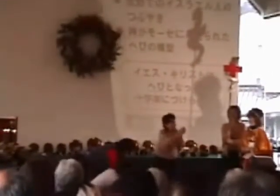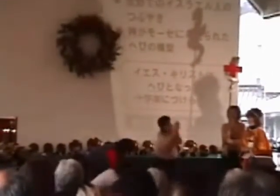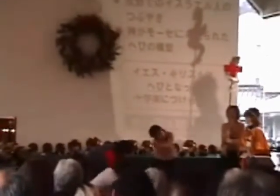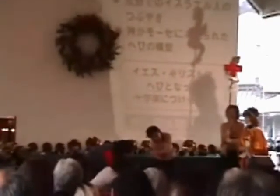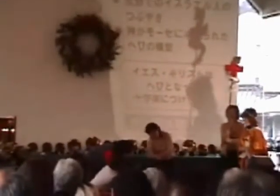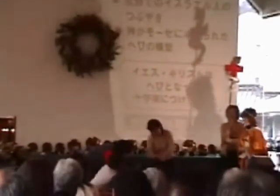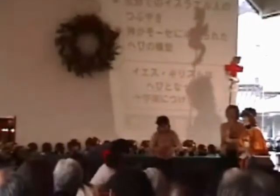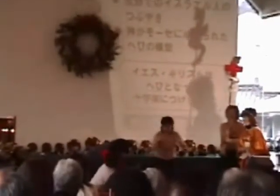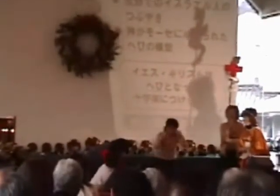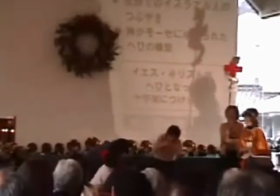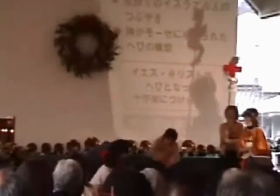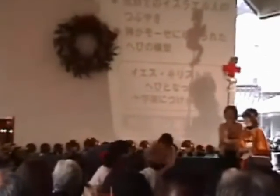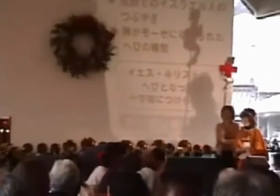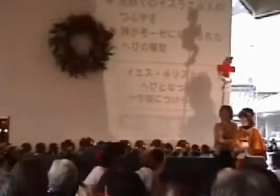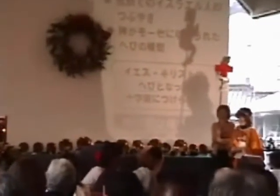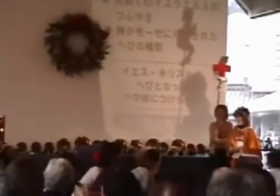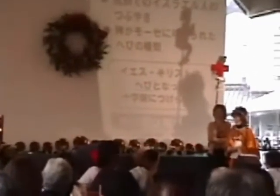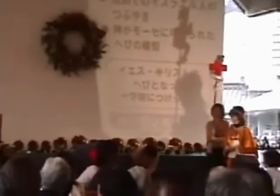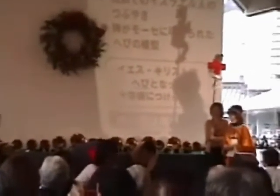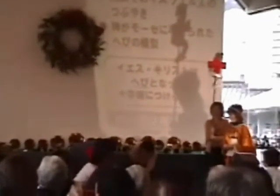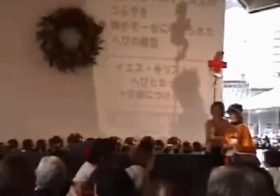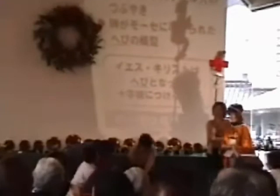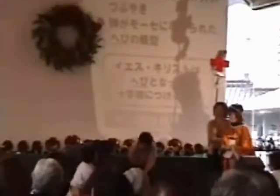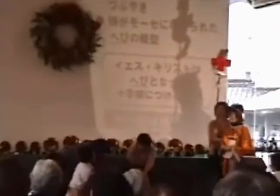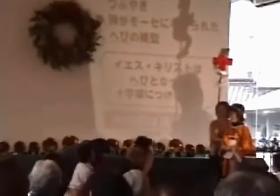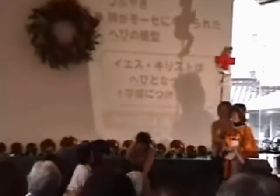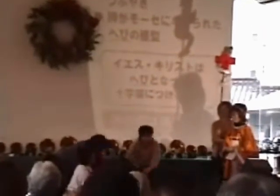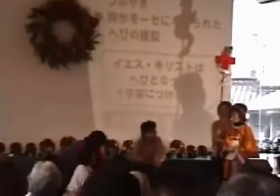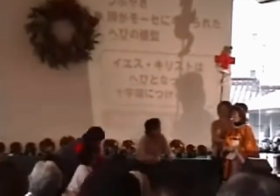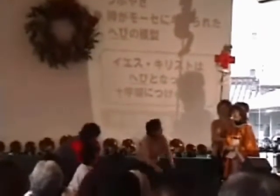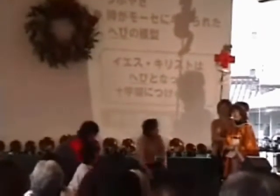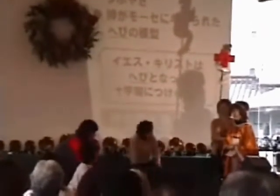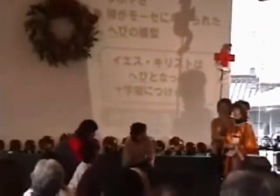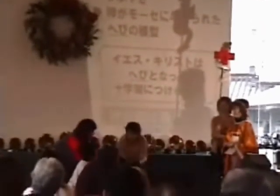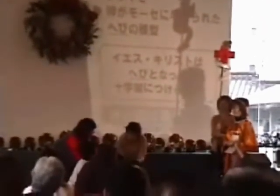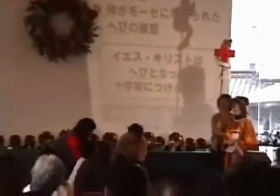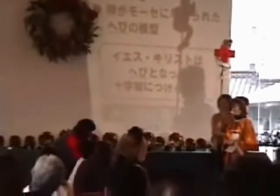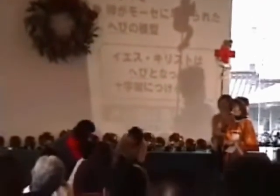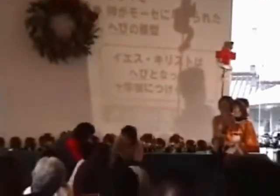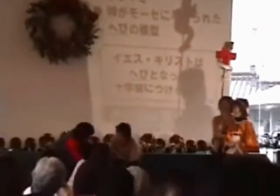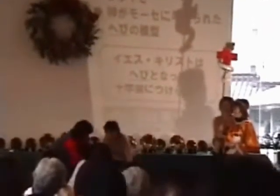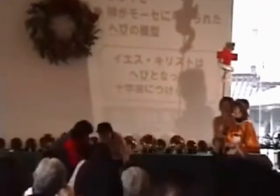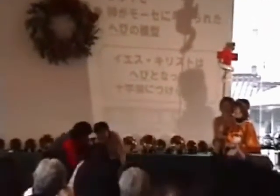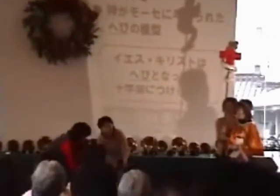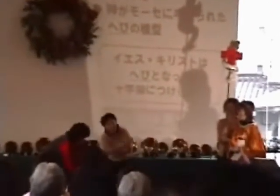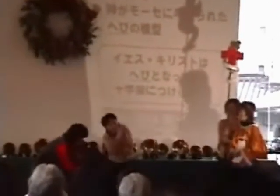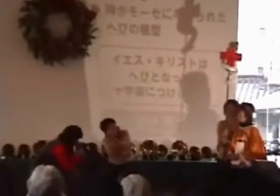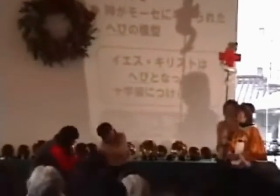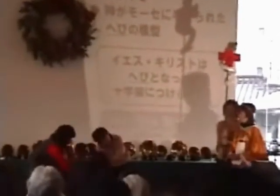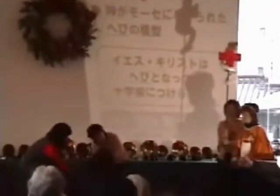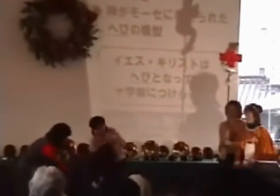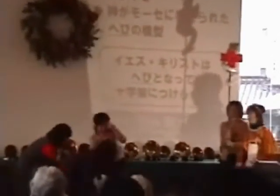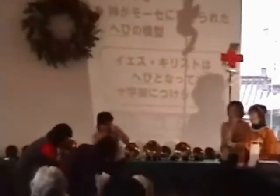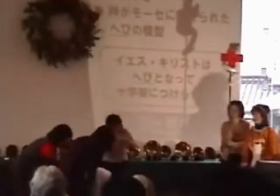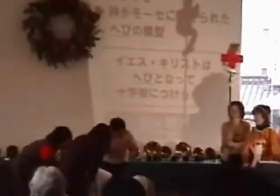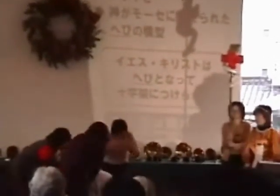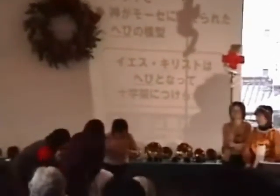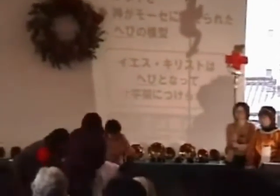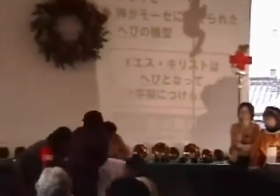ば生きる、これが神様の約束だ。でもある者はそんなの信じられるか、やめた、死